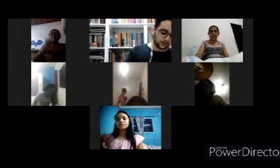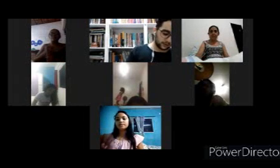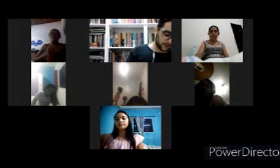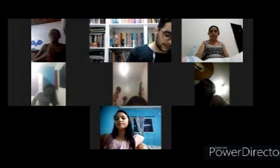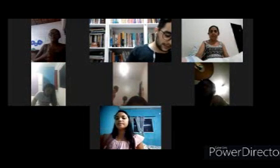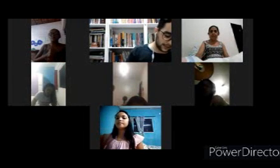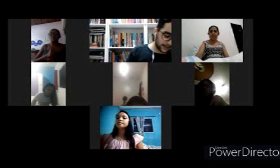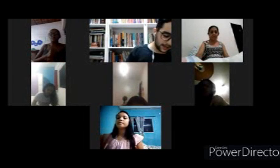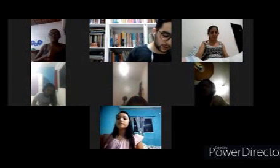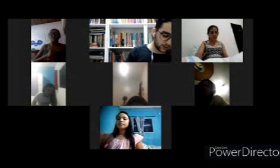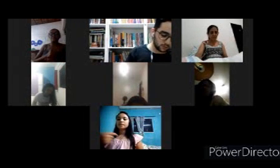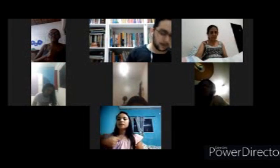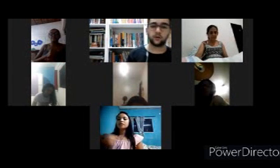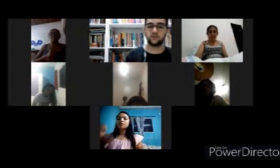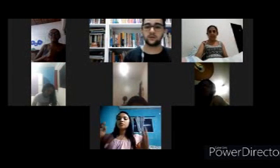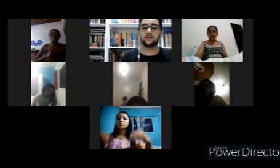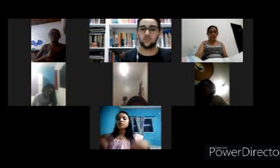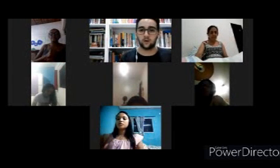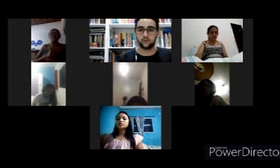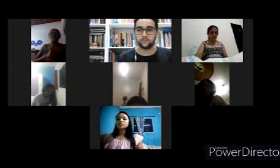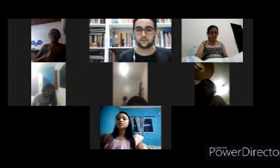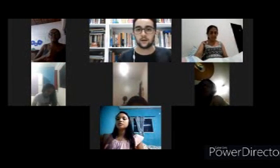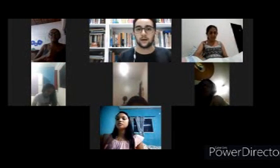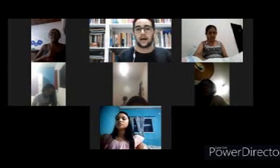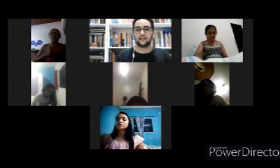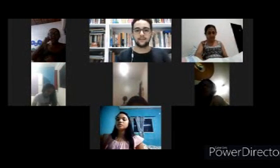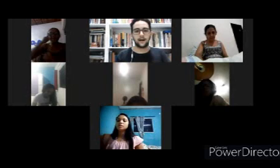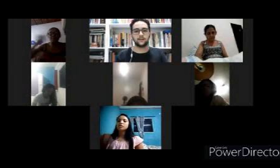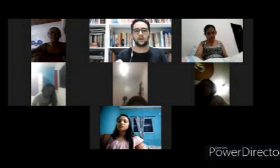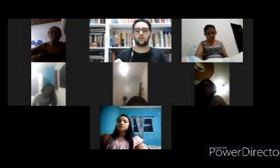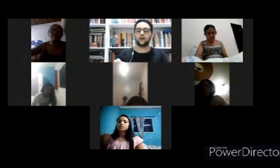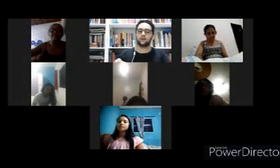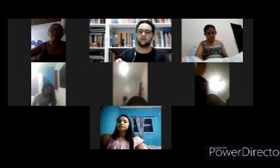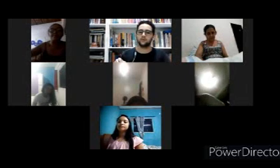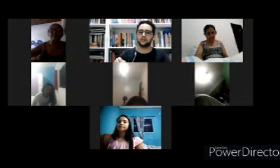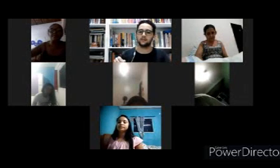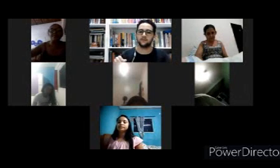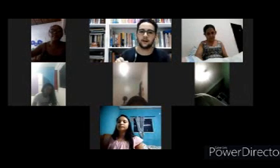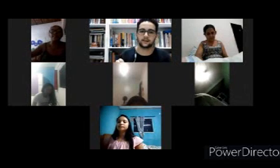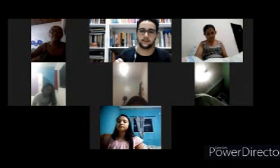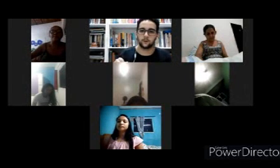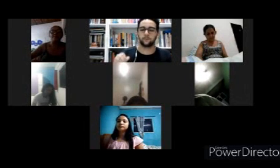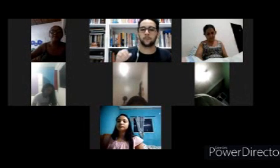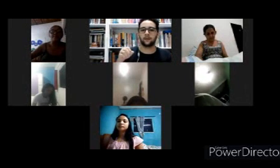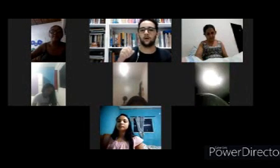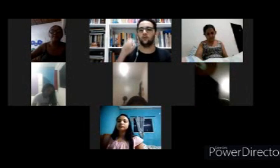Vocês vão falar a cidade e o bairro que vocês moram. A cidade, eu quero que vocês façam